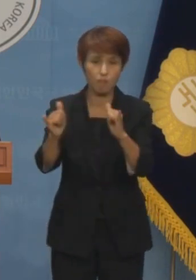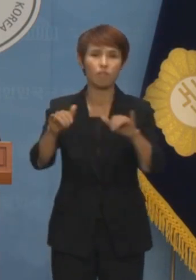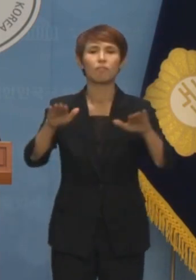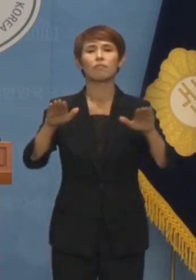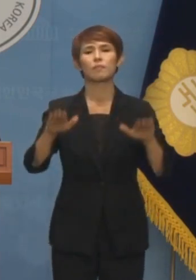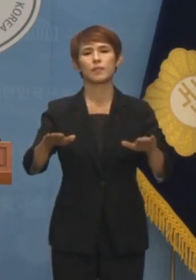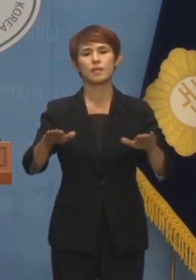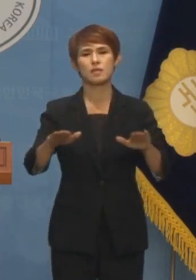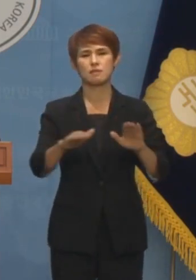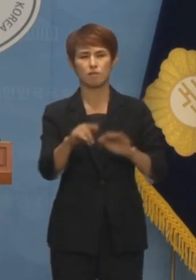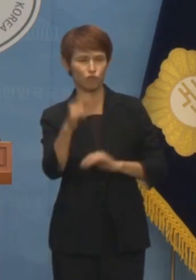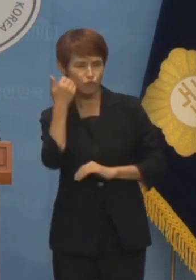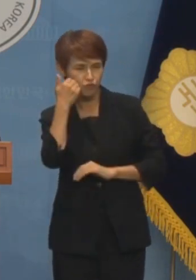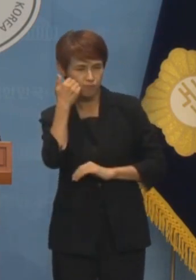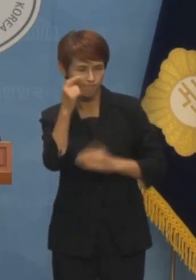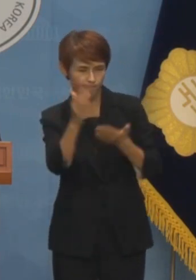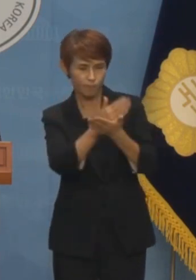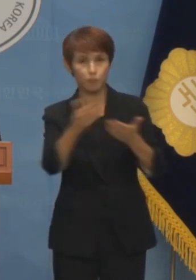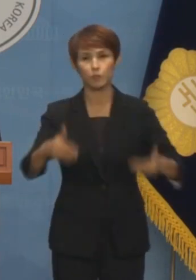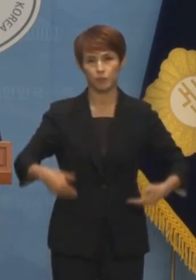기회에 가려내야 할 것입니다.